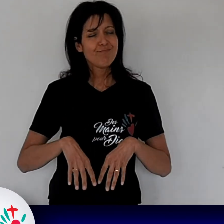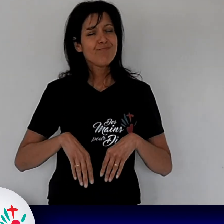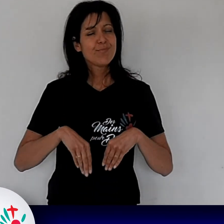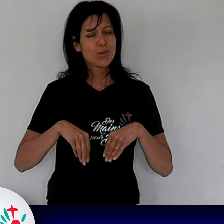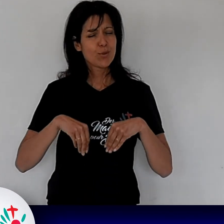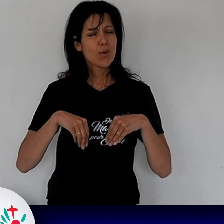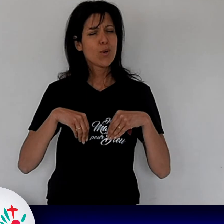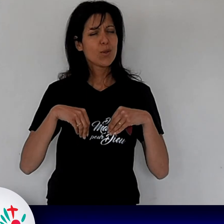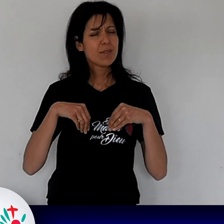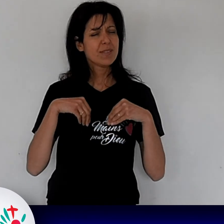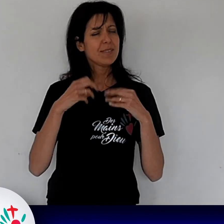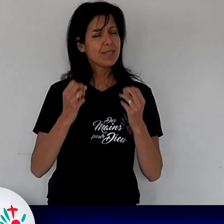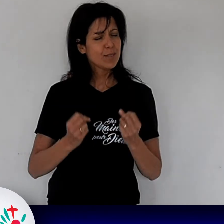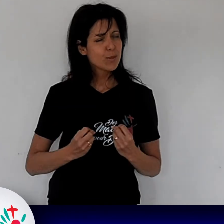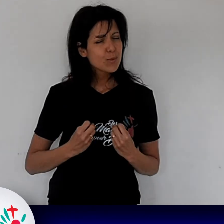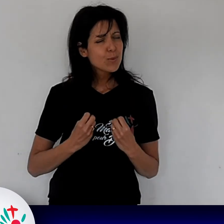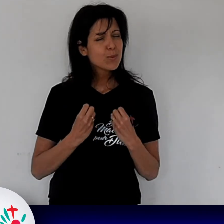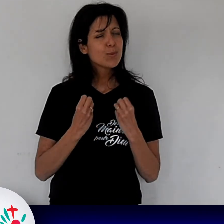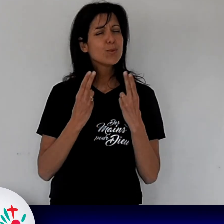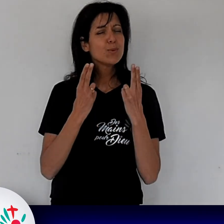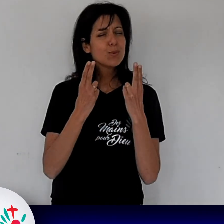lendemains sont